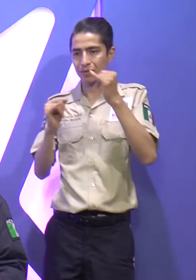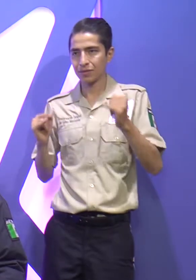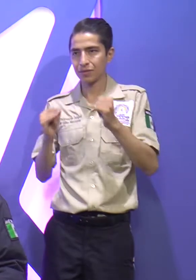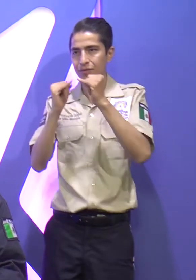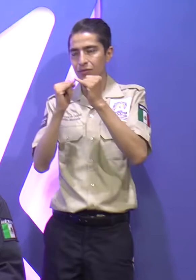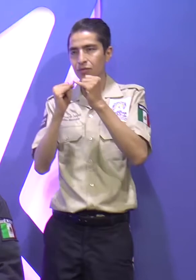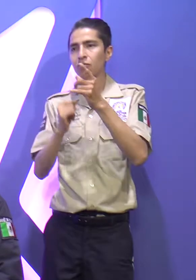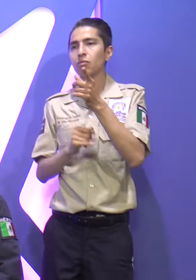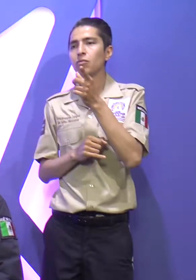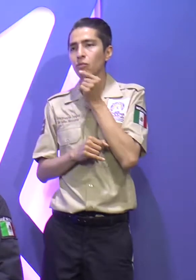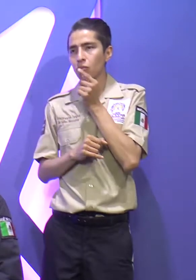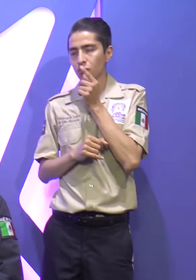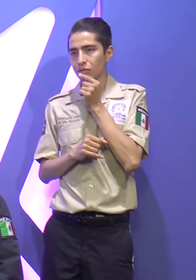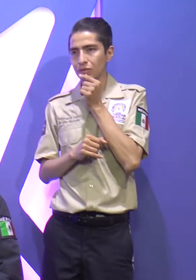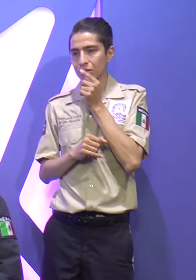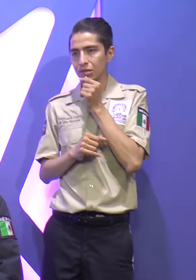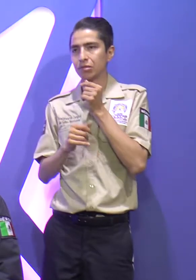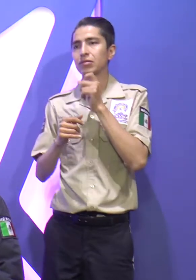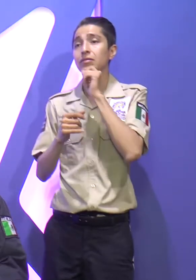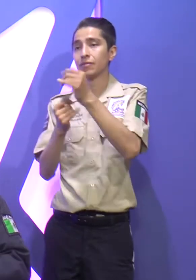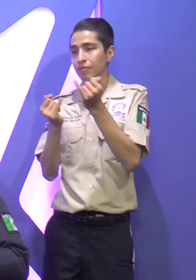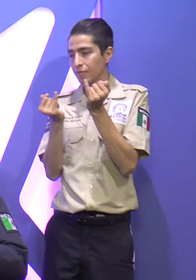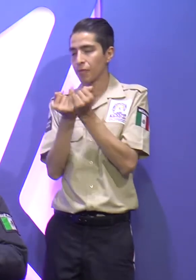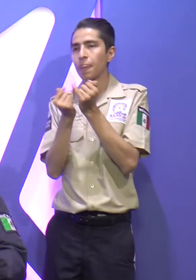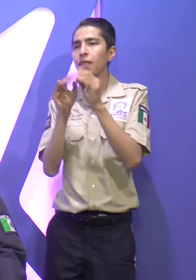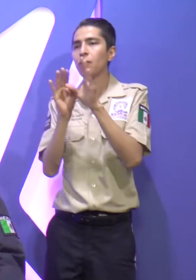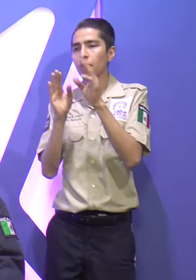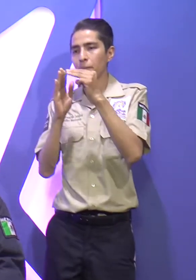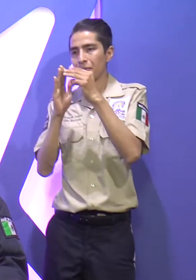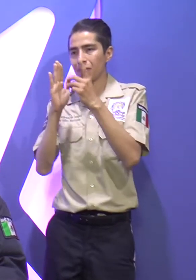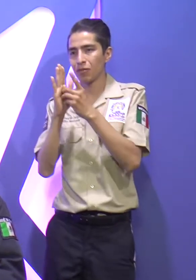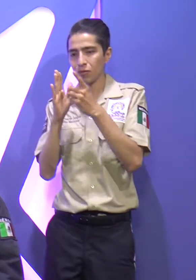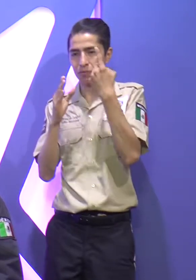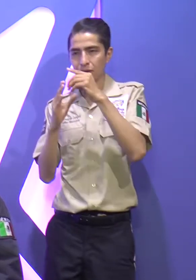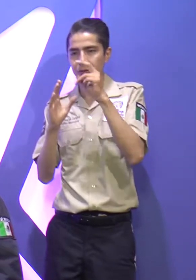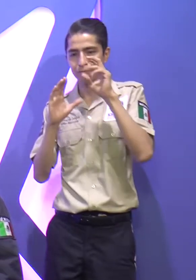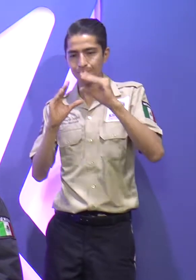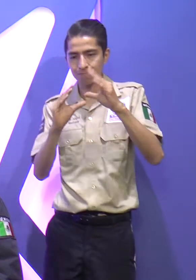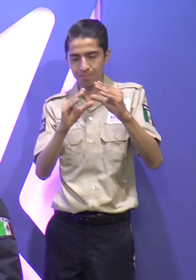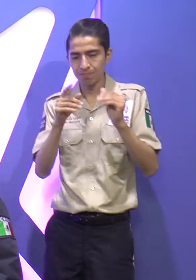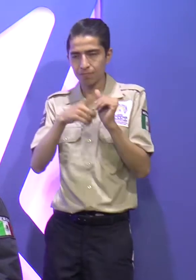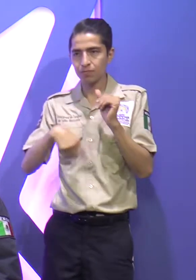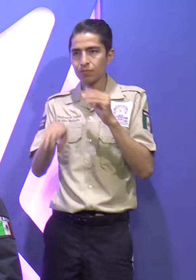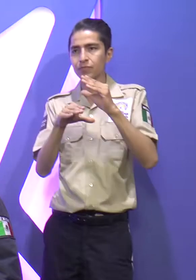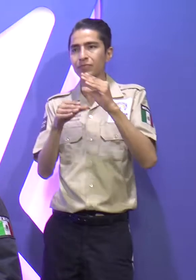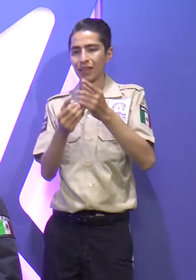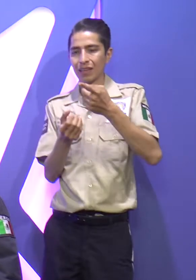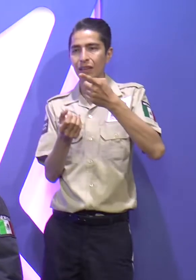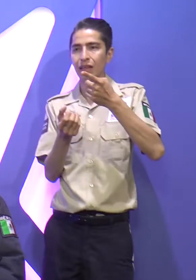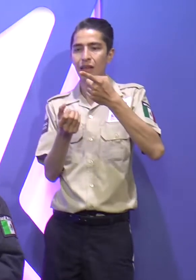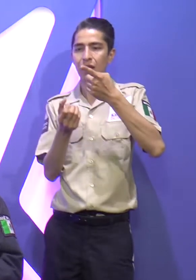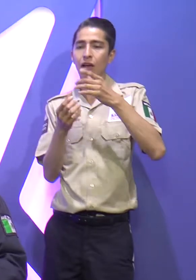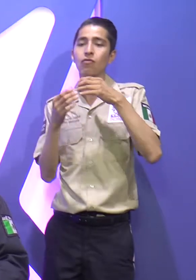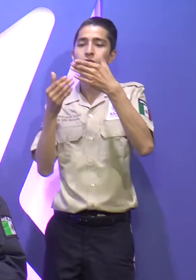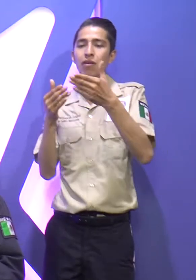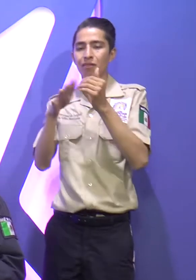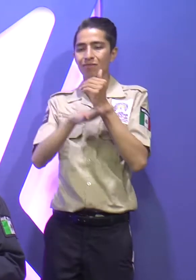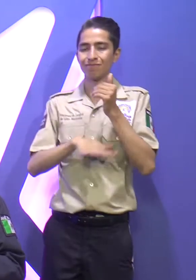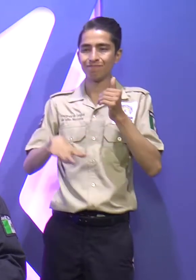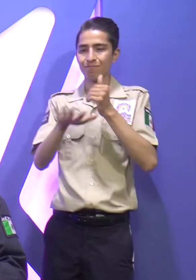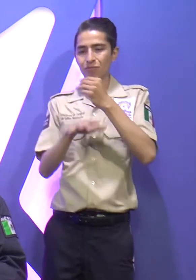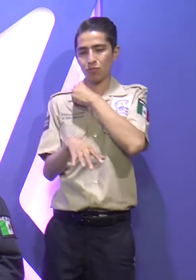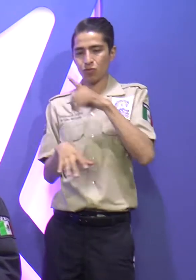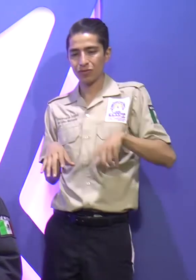Formación Policial, en base a la metodología de enseñanza que estamos practicando también al interior, al orden, a